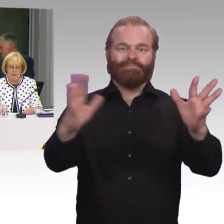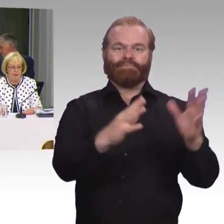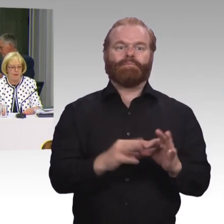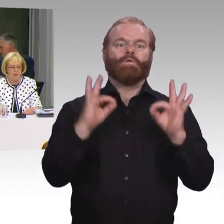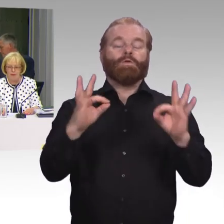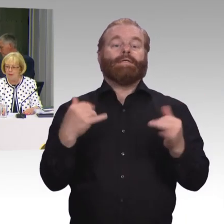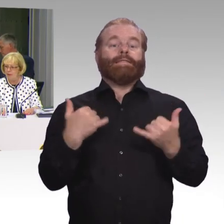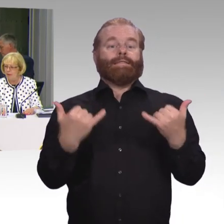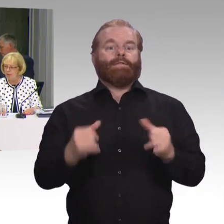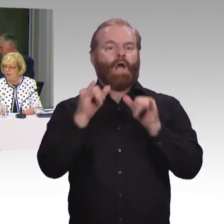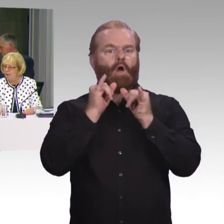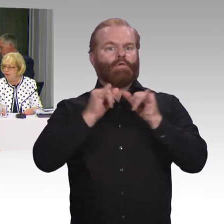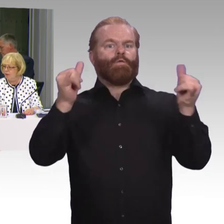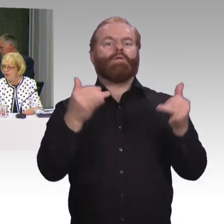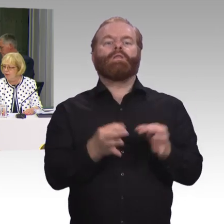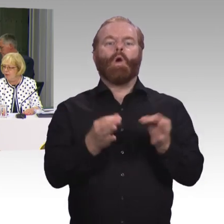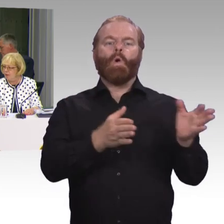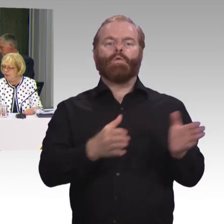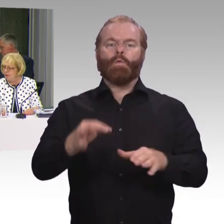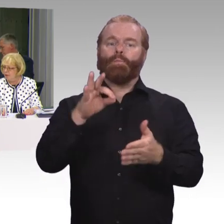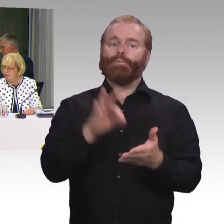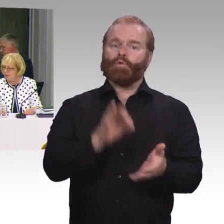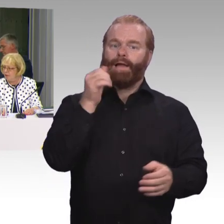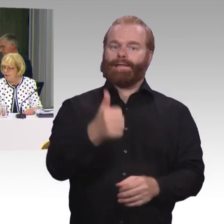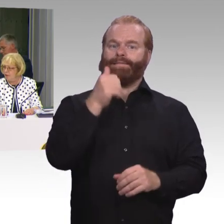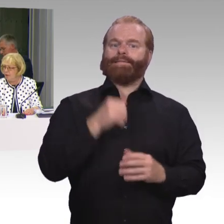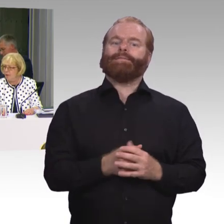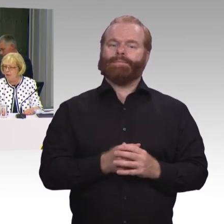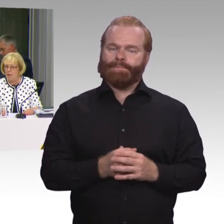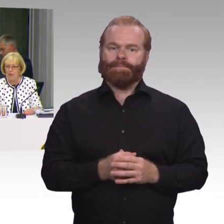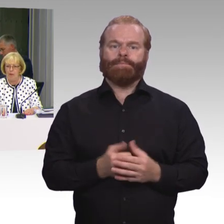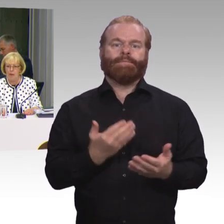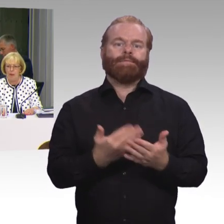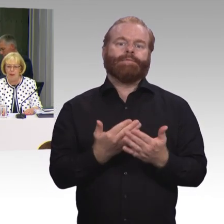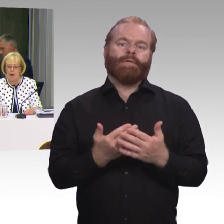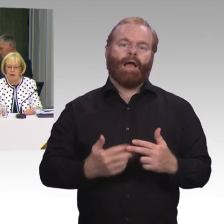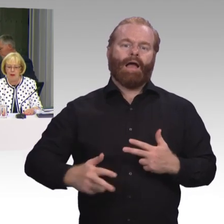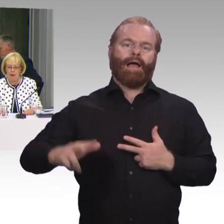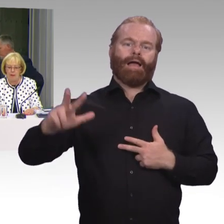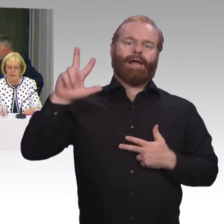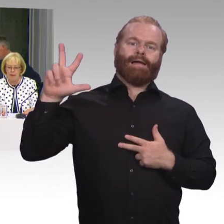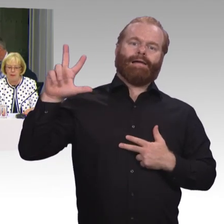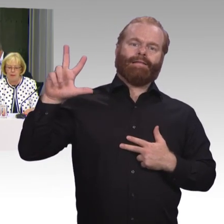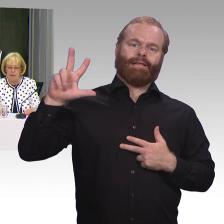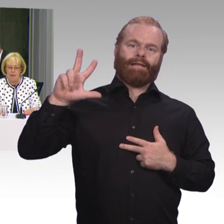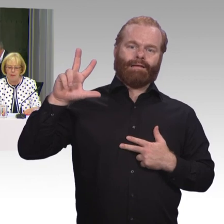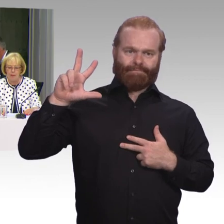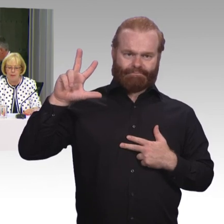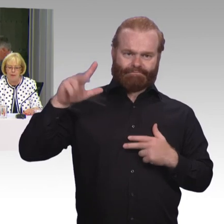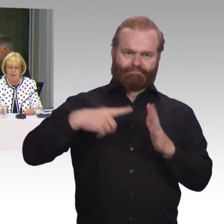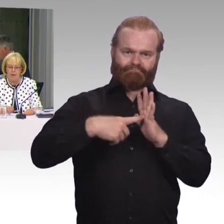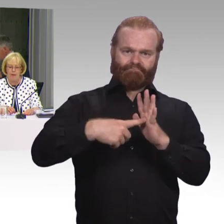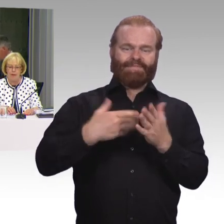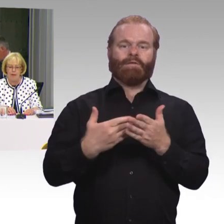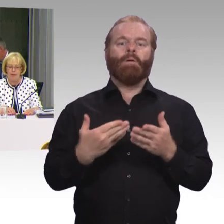den Bundespräsidenten hat mir der erste Vizepräsident des Bundesrats, Herr Michael Müller, mitgeteilt, dass er am 17. Juli